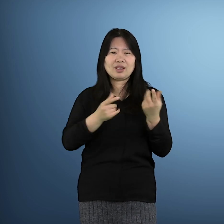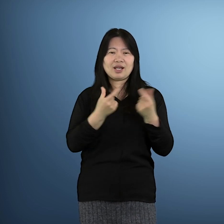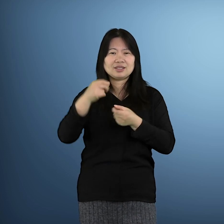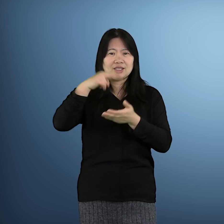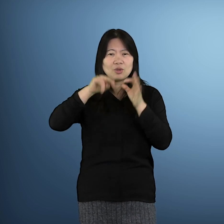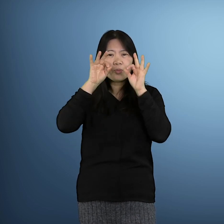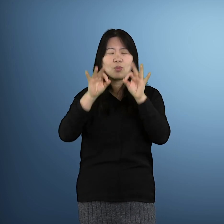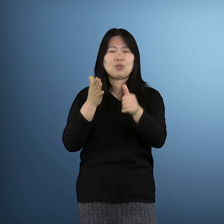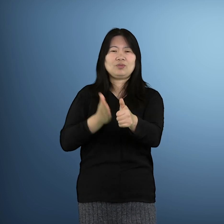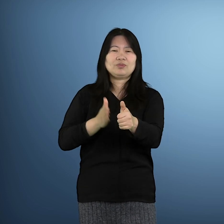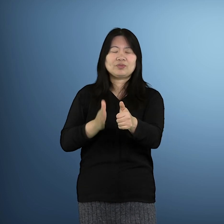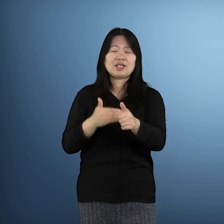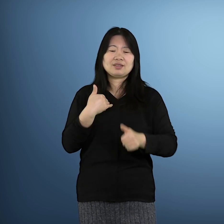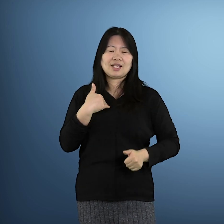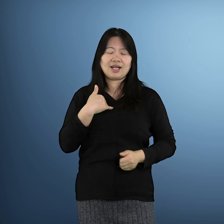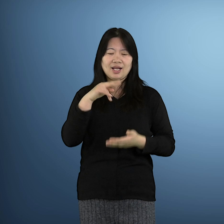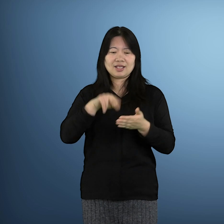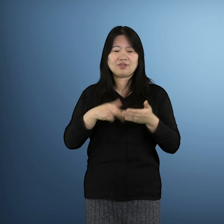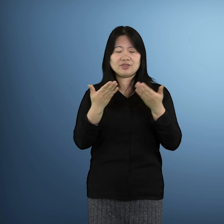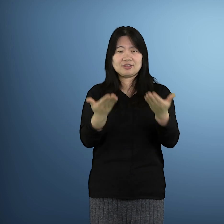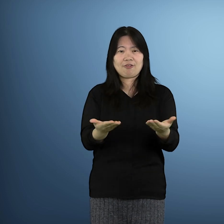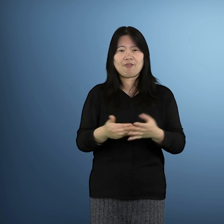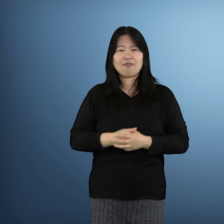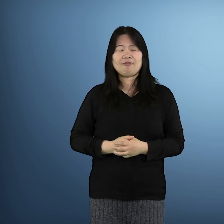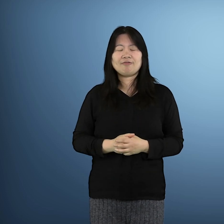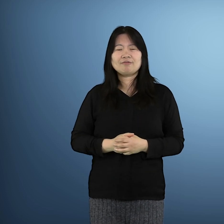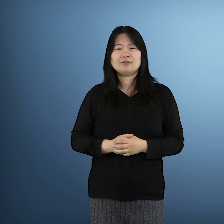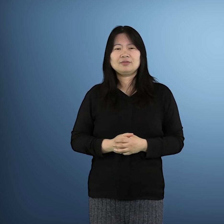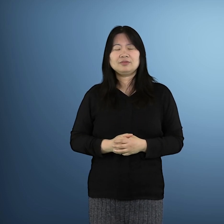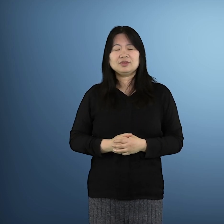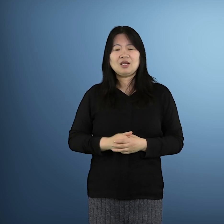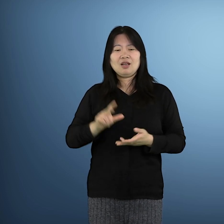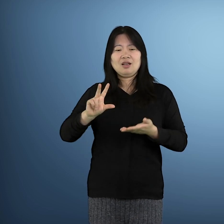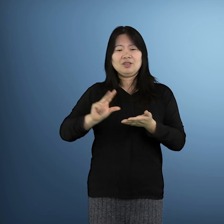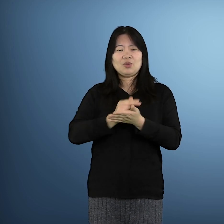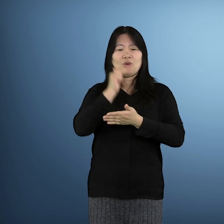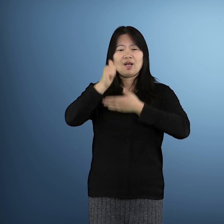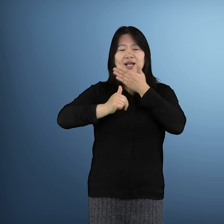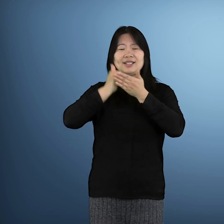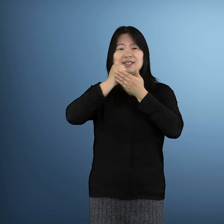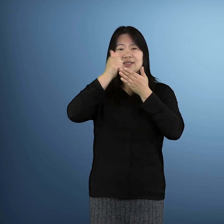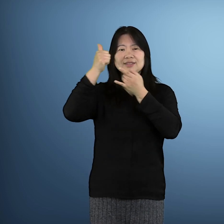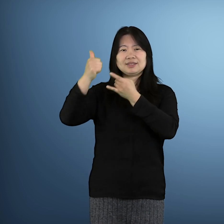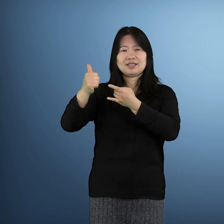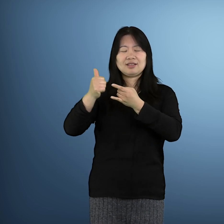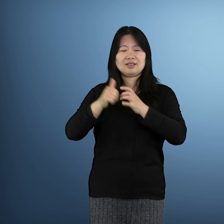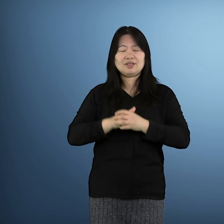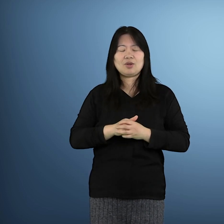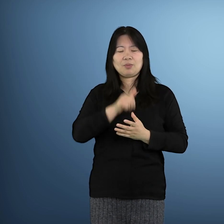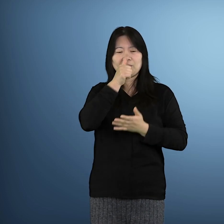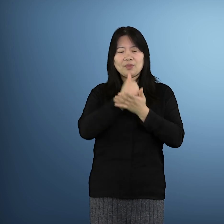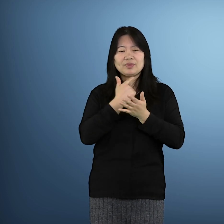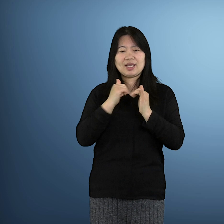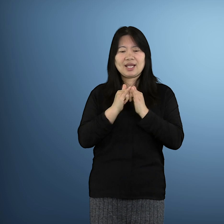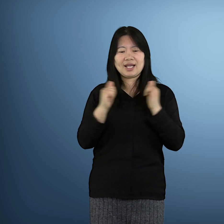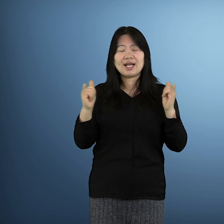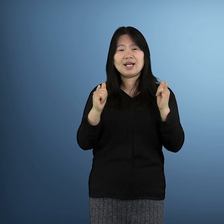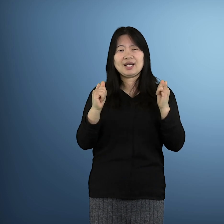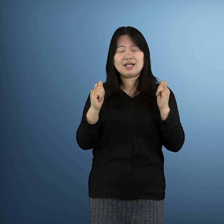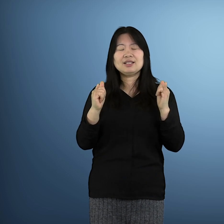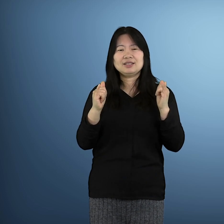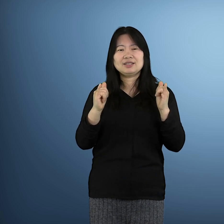보십시다. 제가 좀 읽겠습니다. 여호와 하나님이 범죄한